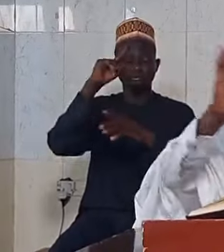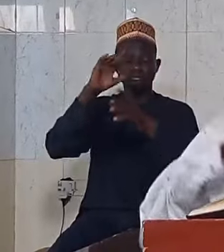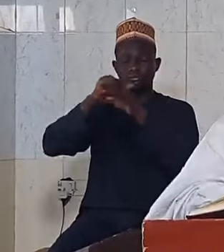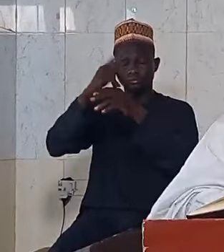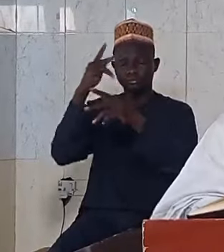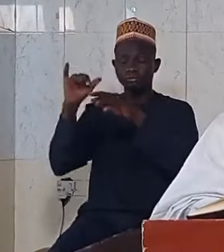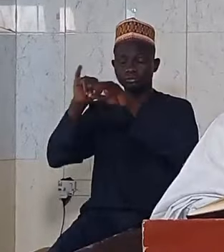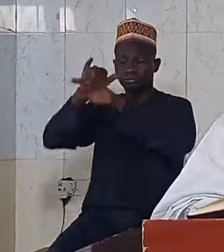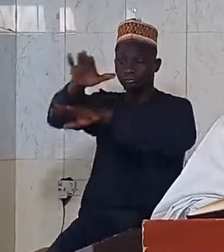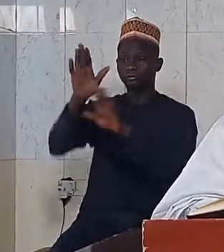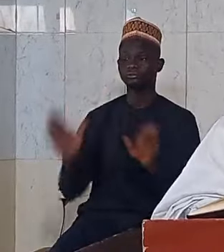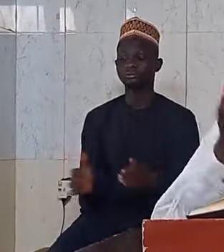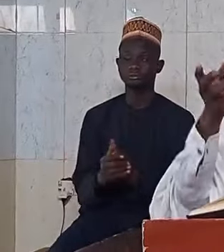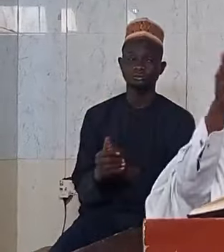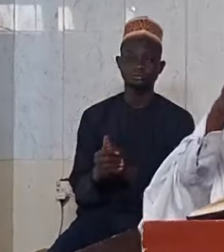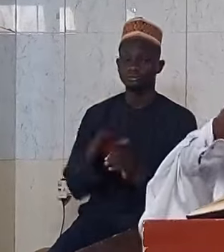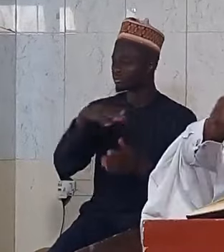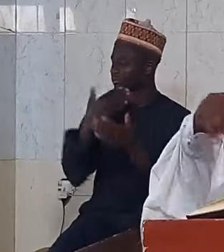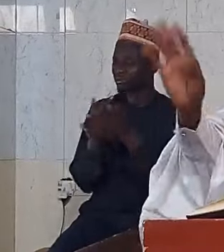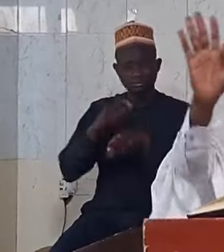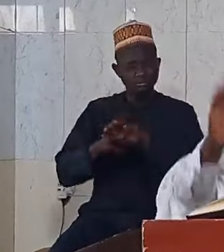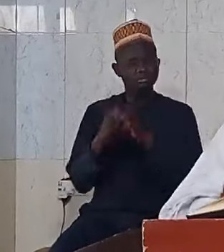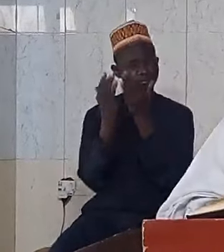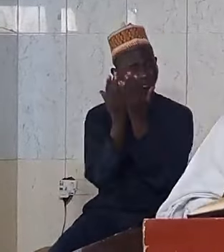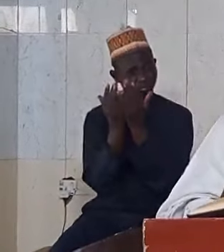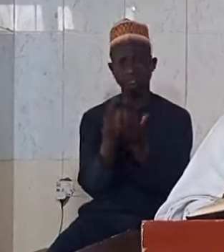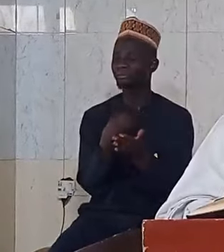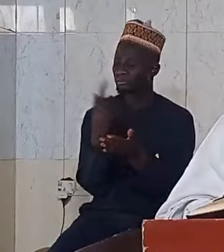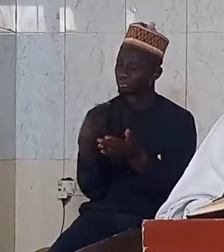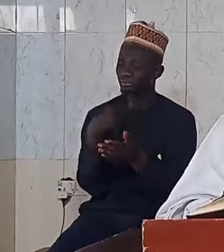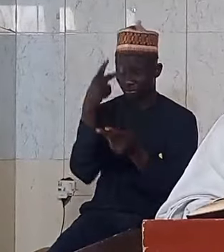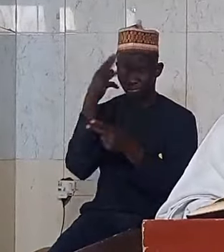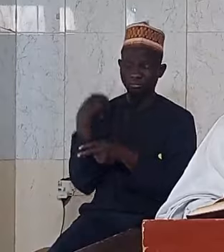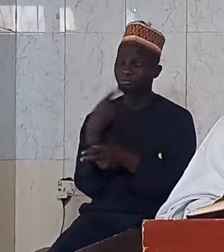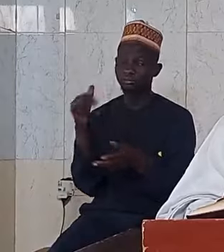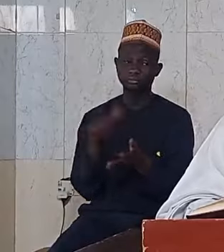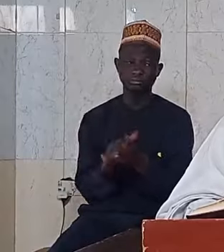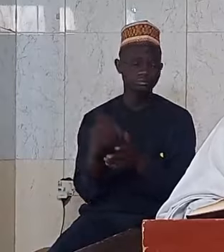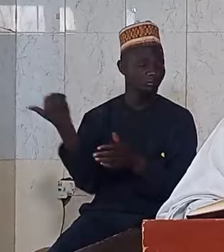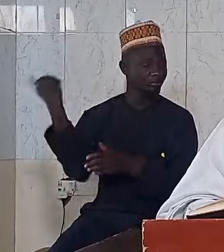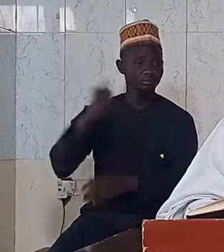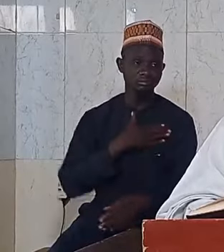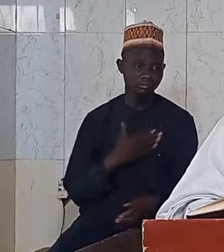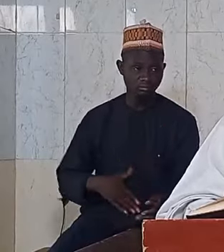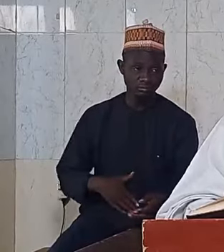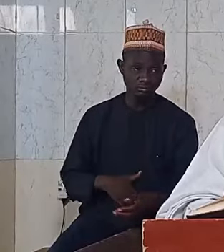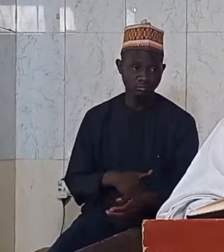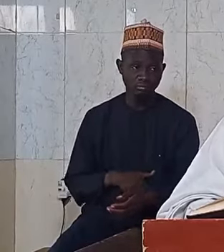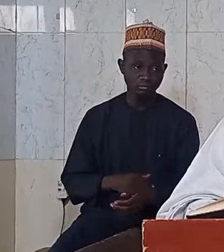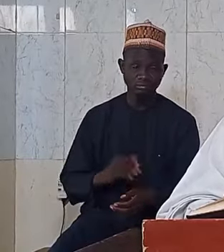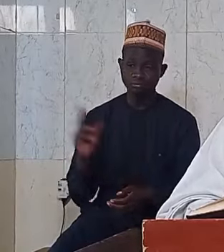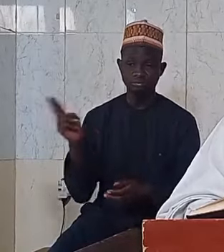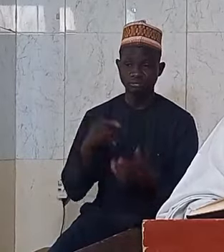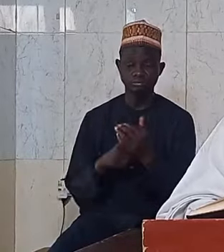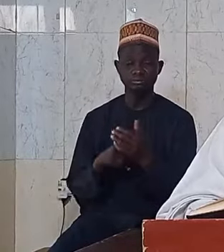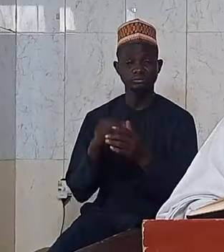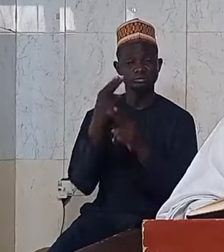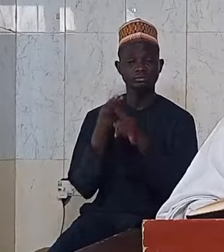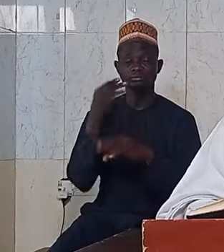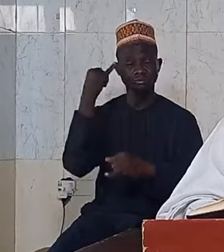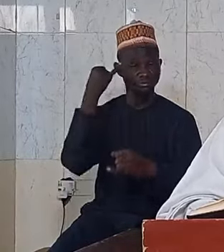الذي أرسلت كل كسابة فدن ونن النبي صلى الله عليه وسلم يا فدا دم متمن دا يزم ونن إتشي